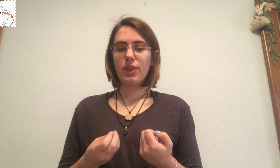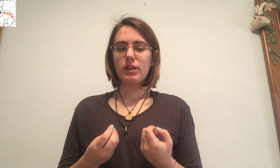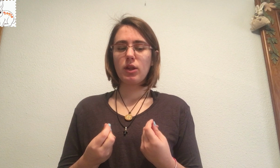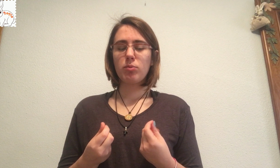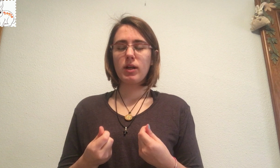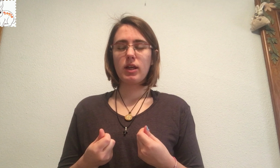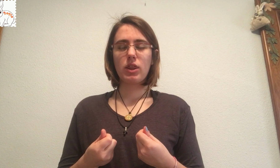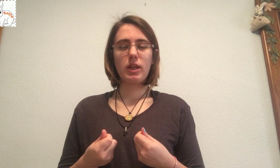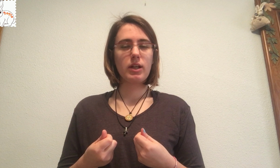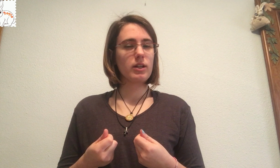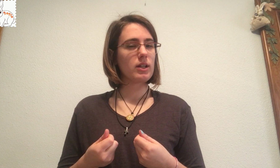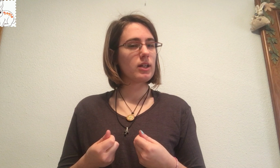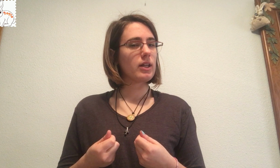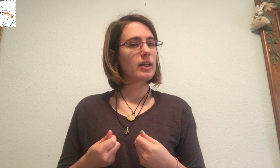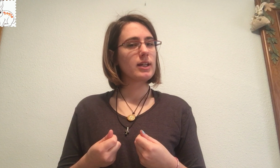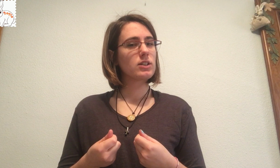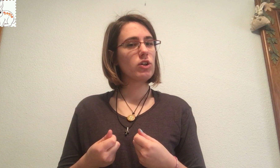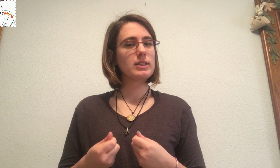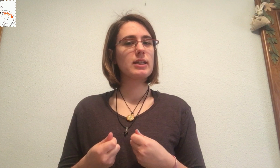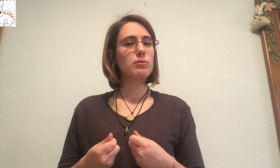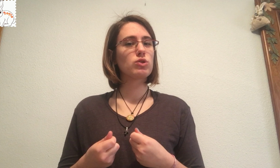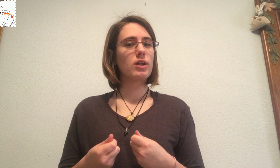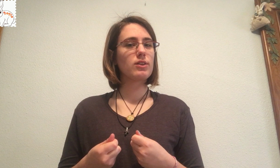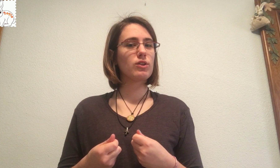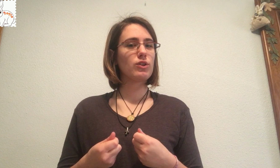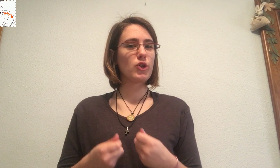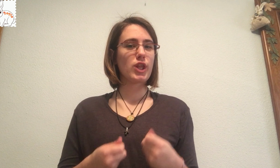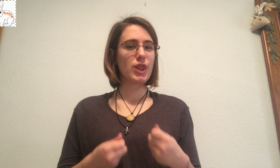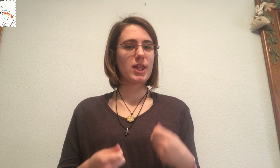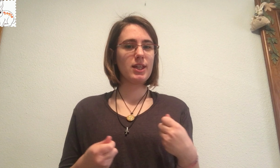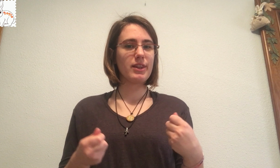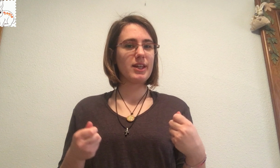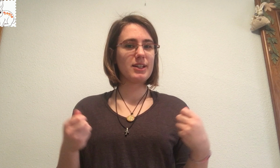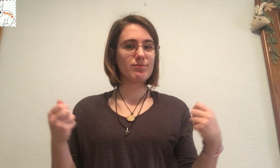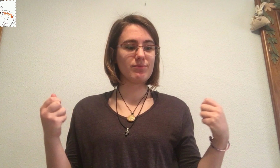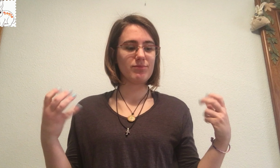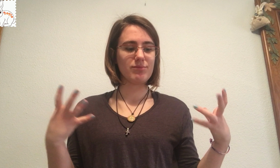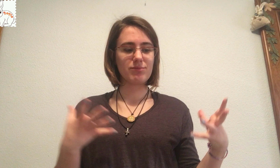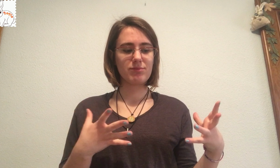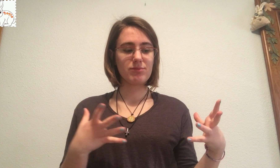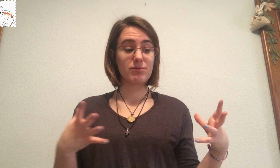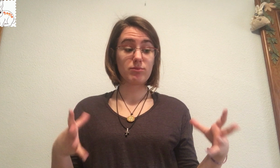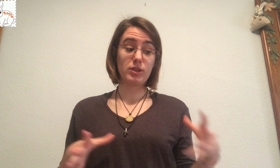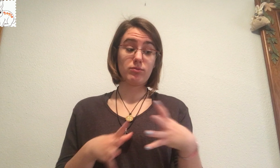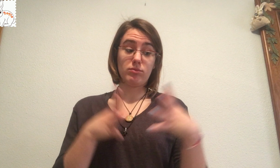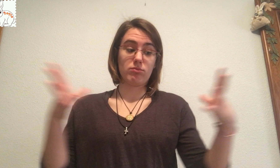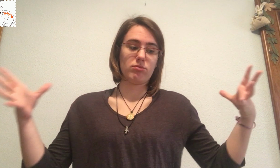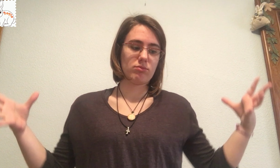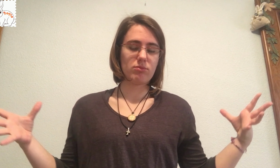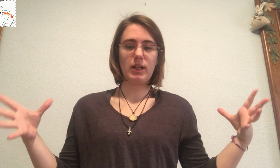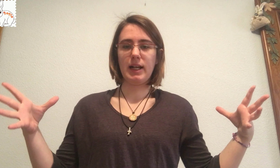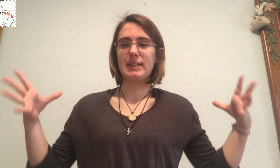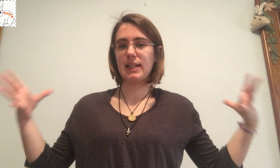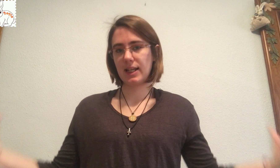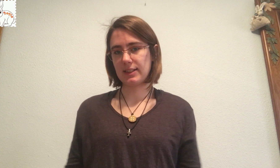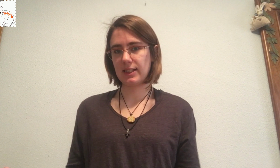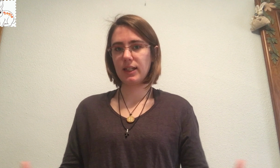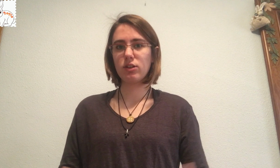incertidumbre de decir ¿Qué es lo que está buscando DC De Bueno La serie en sí ¿No?